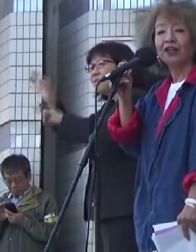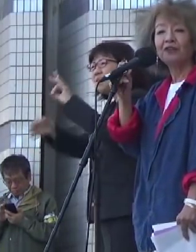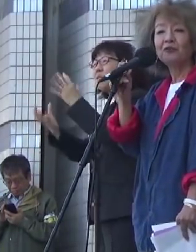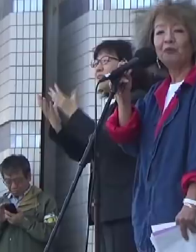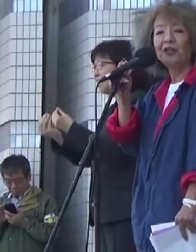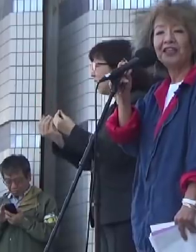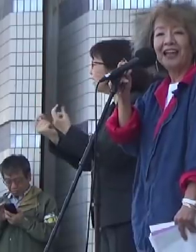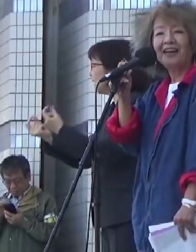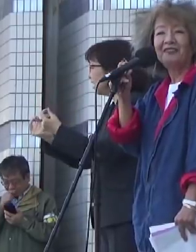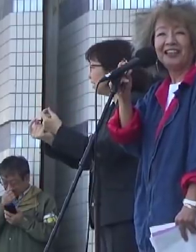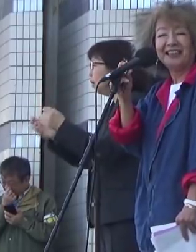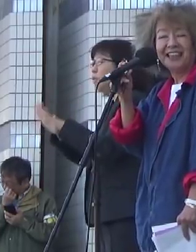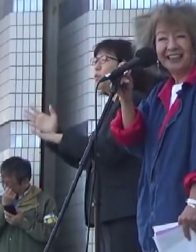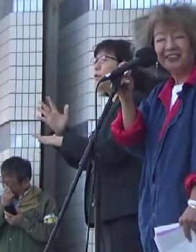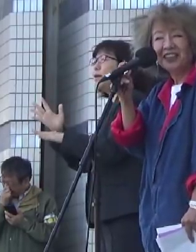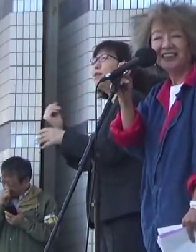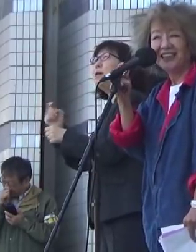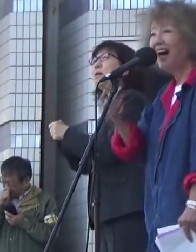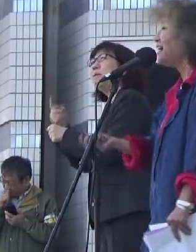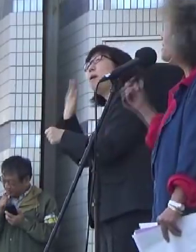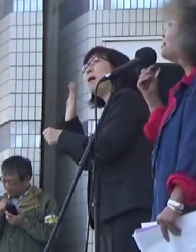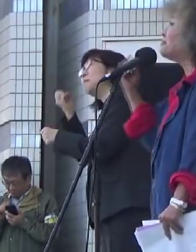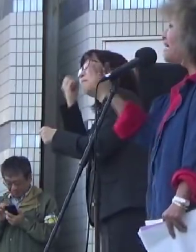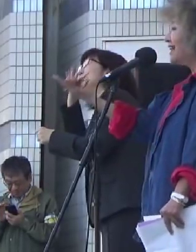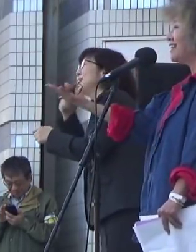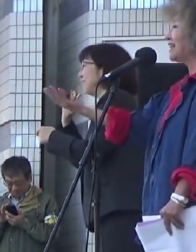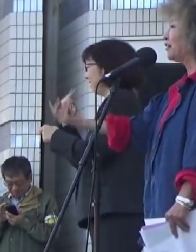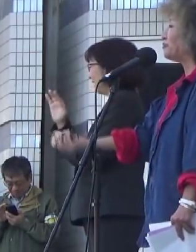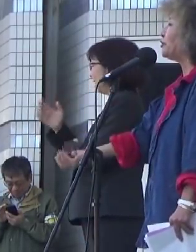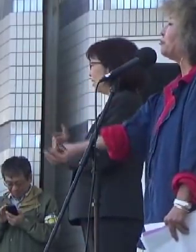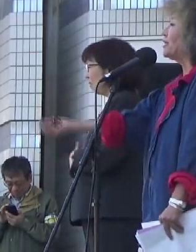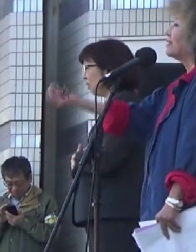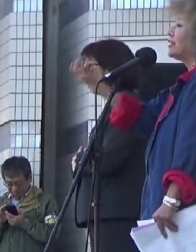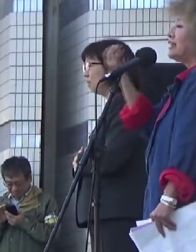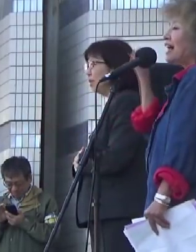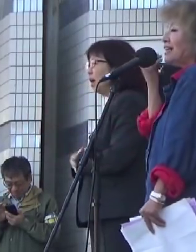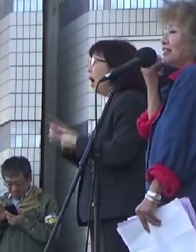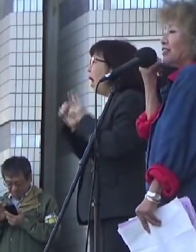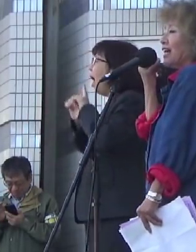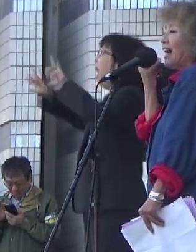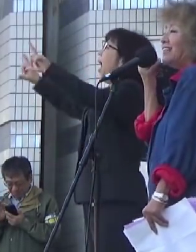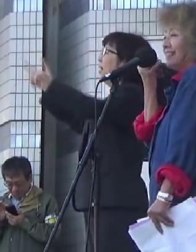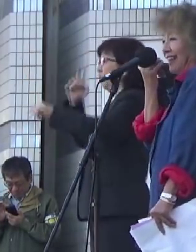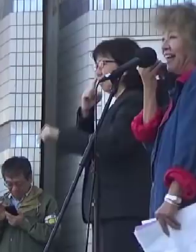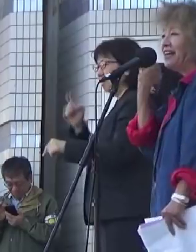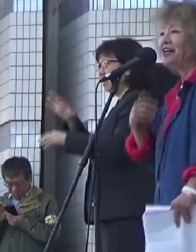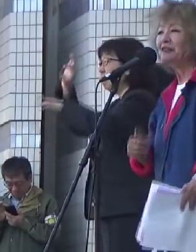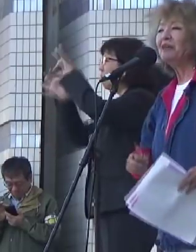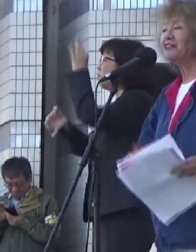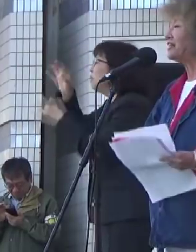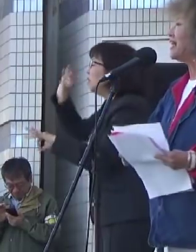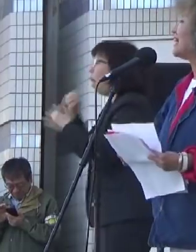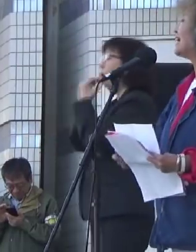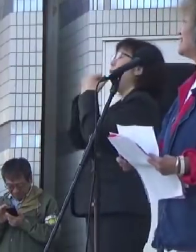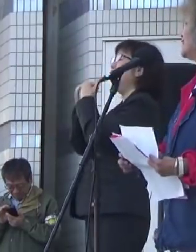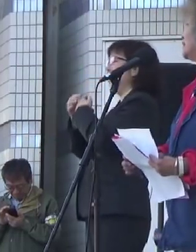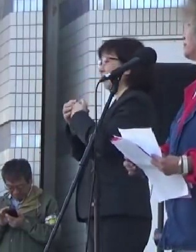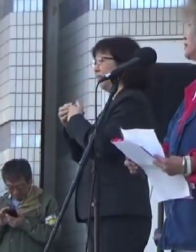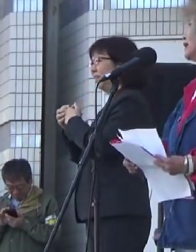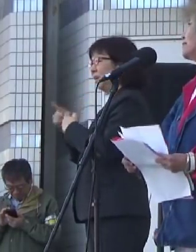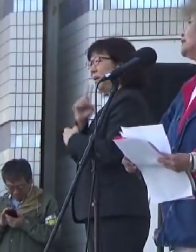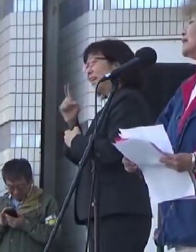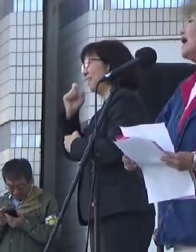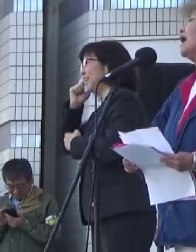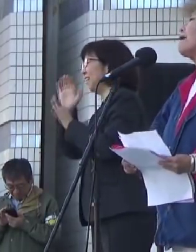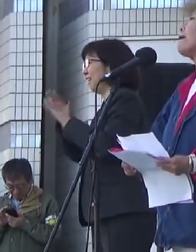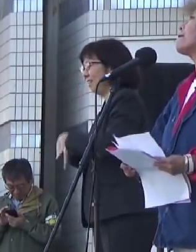年前っていうのはよく覚えてない私がいるんですが、うわーって叫ぼうと思ったら口の中に雪が入ってうまく言えなかった